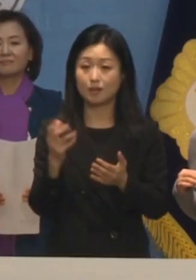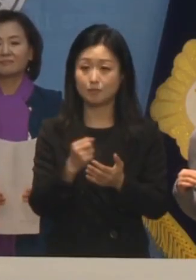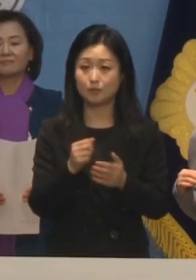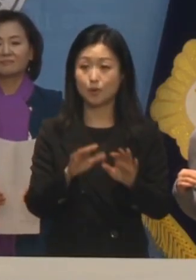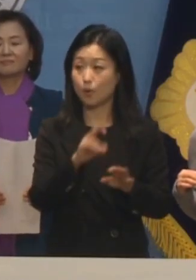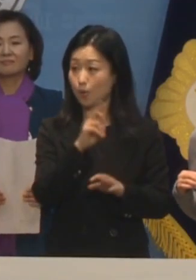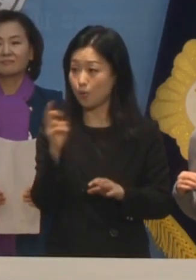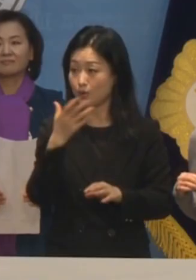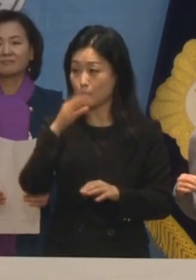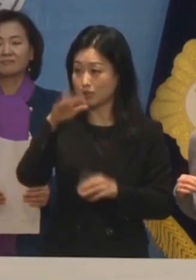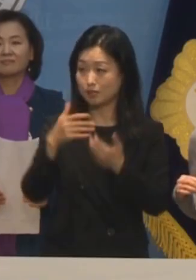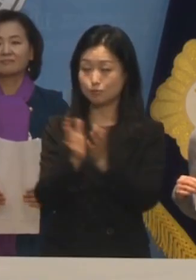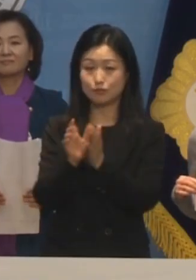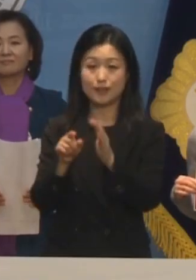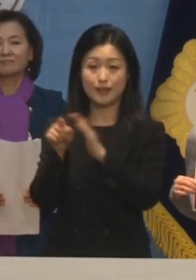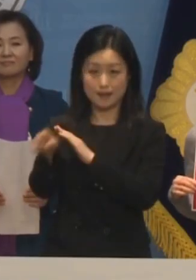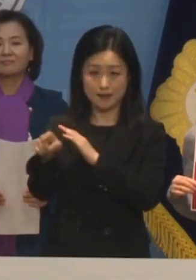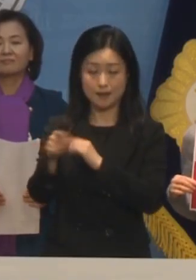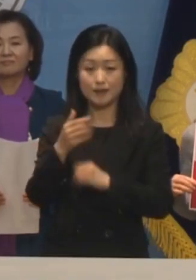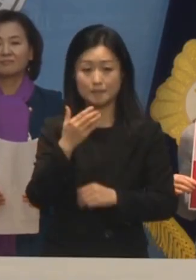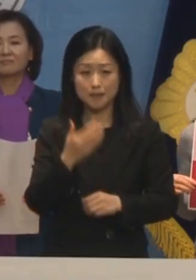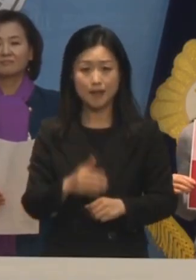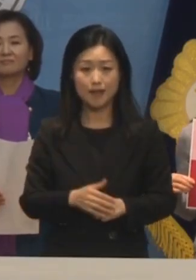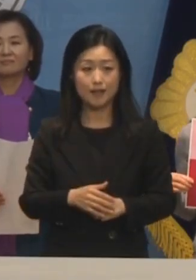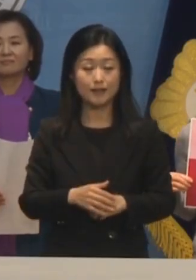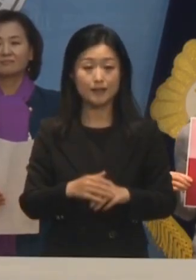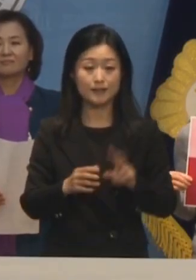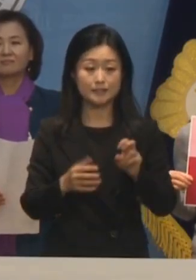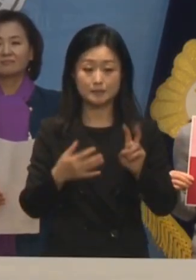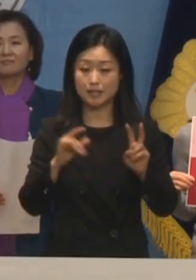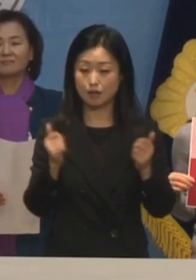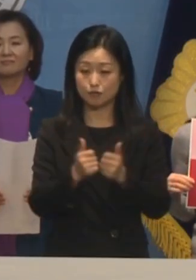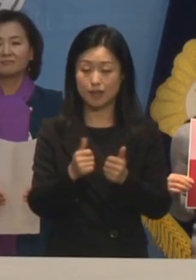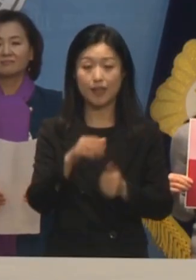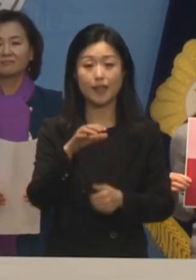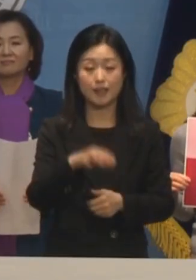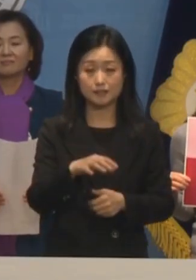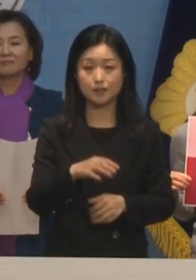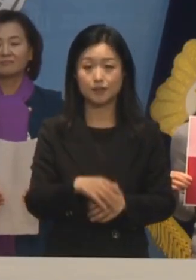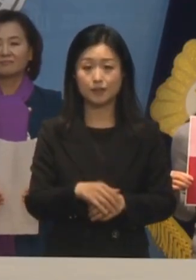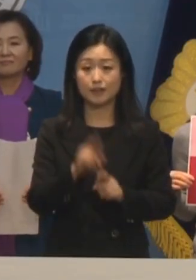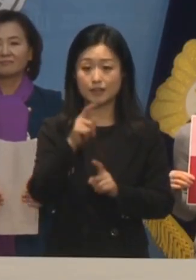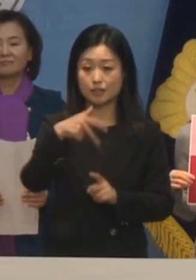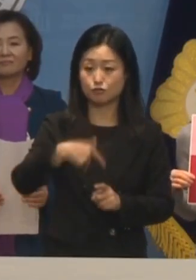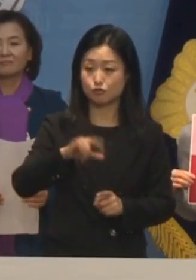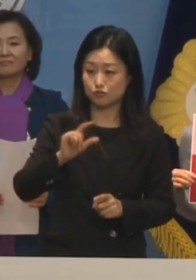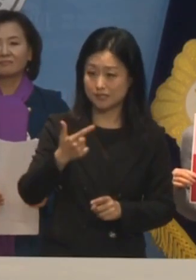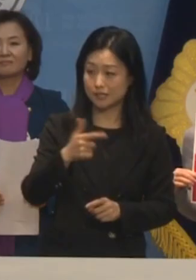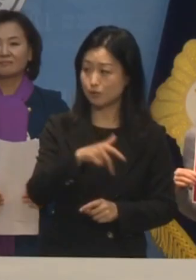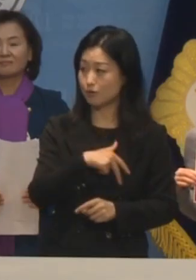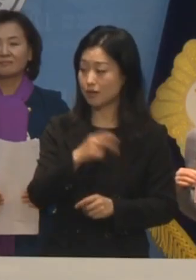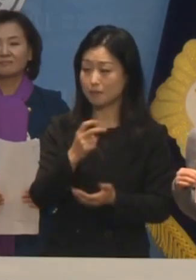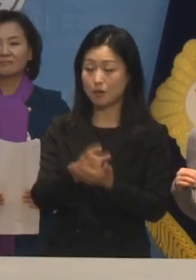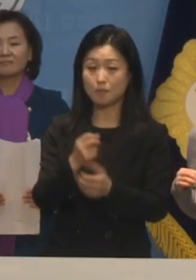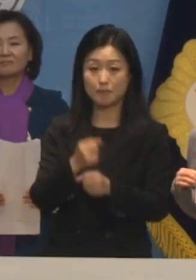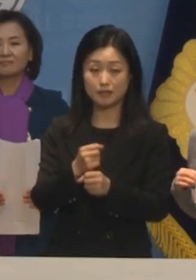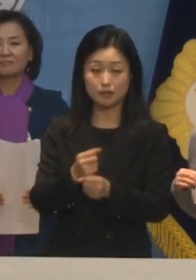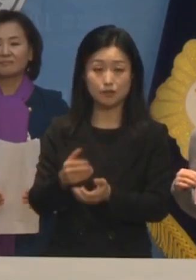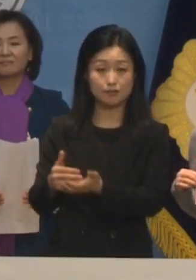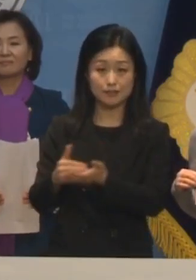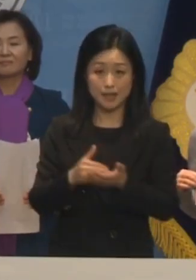오후에는 복지부로 달려갑니다. 이번 22대 국회에는 이수진 의원님께서 발의해 주시는